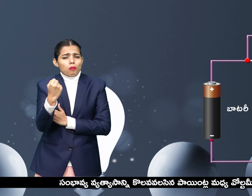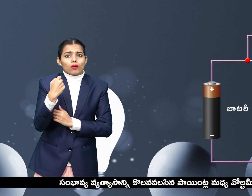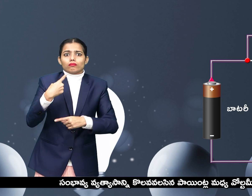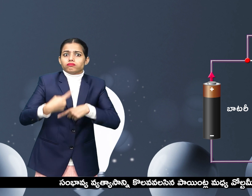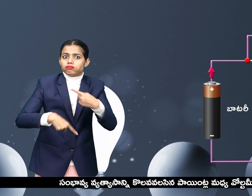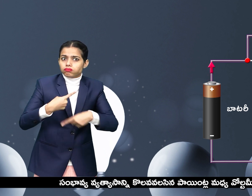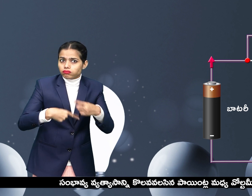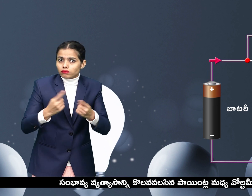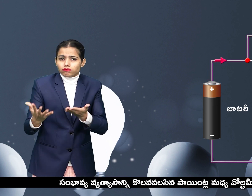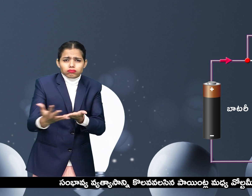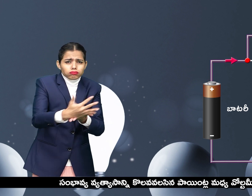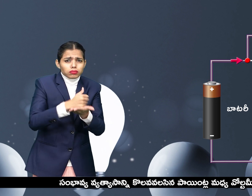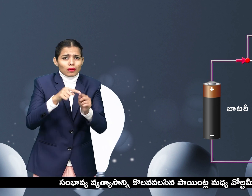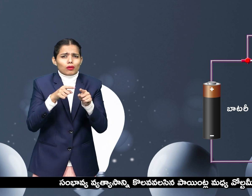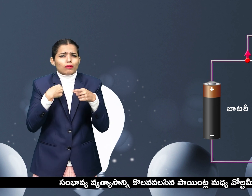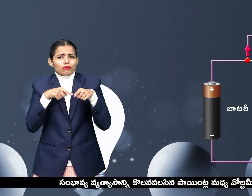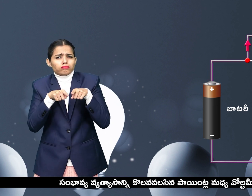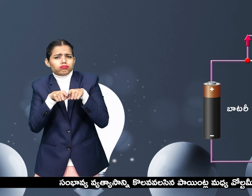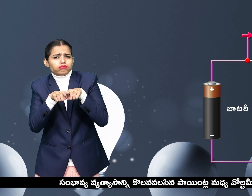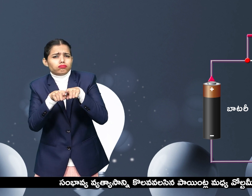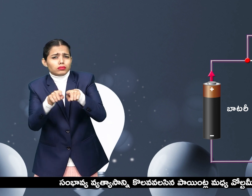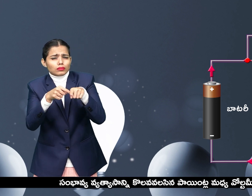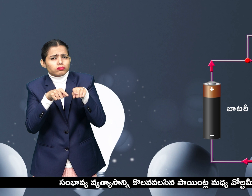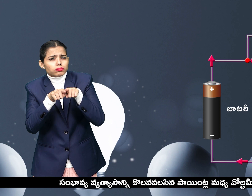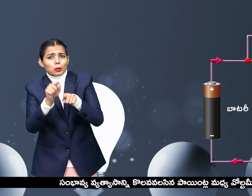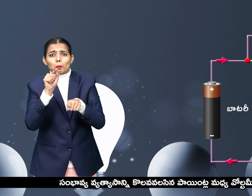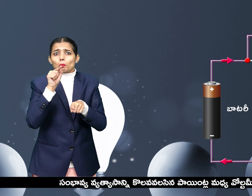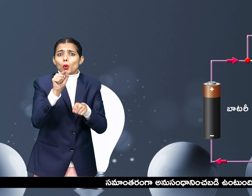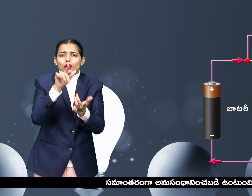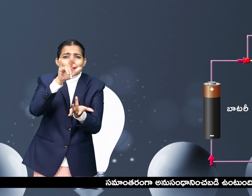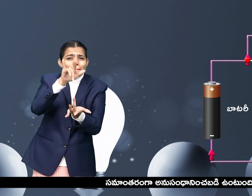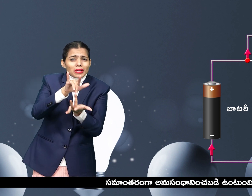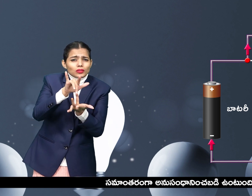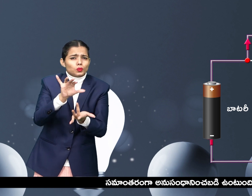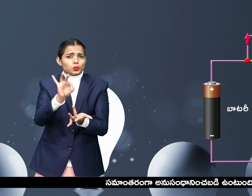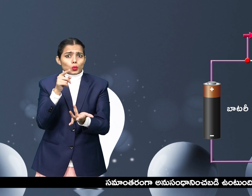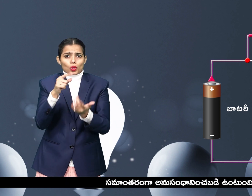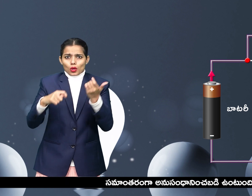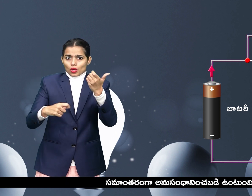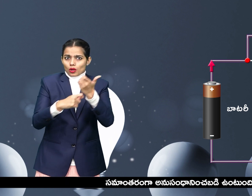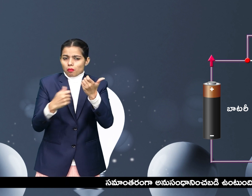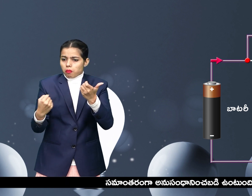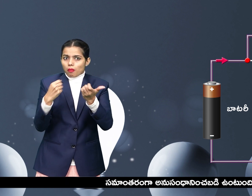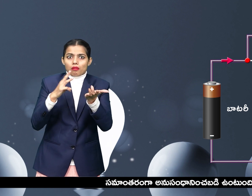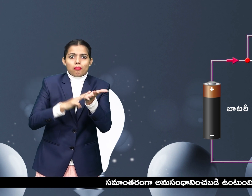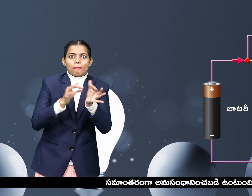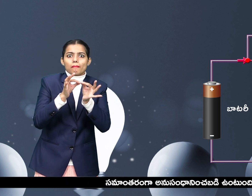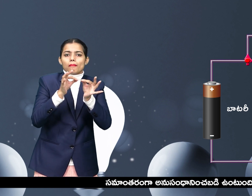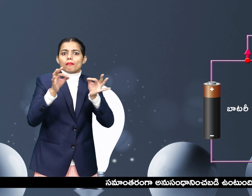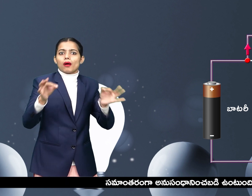సంభావ్య వ్యత్యాసాన్ని కొలవవలసిన పాయింట్ల మధ్య వోల్ట్ మీటర్ ఎల్లప్పుడూ సమాంతరంగా అనుసంధానించబడి